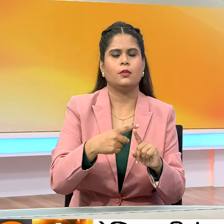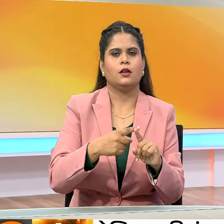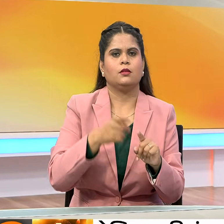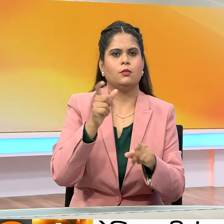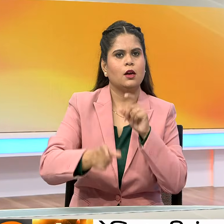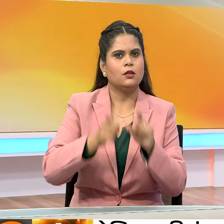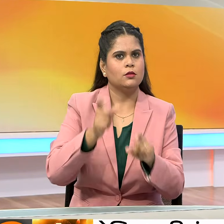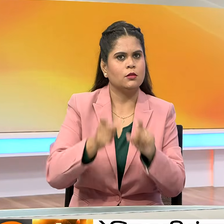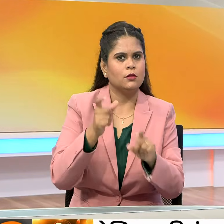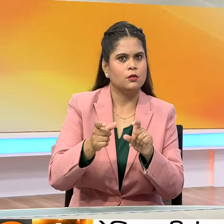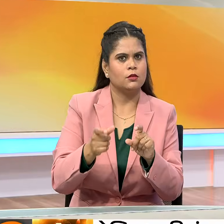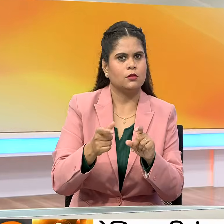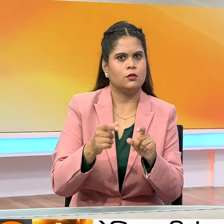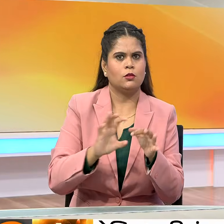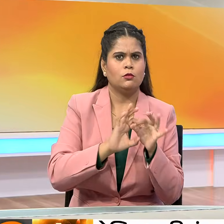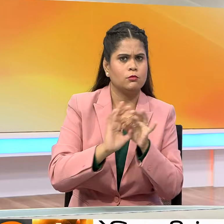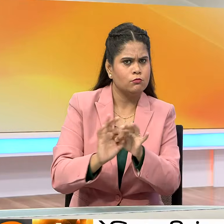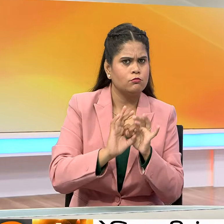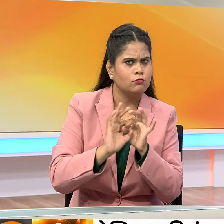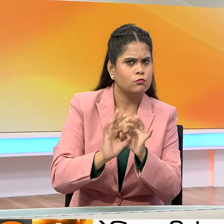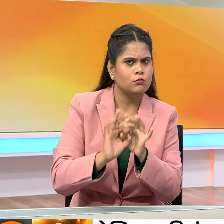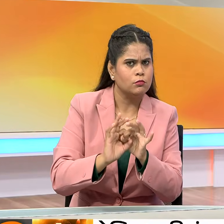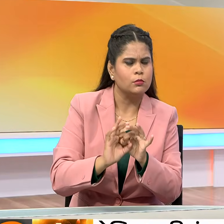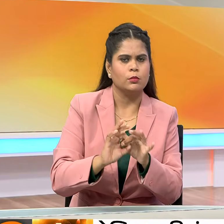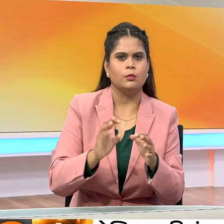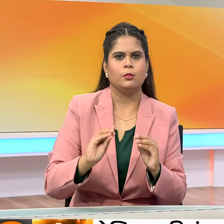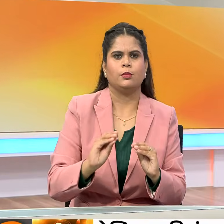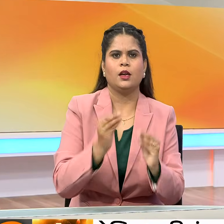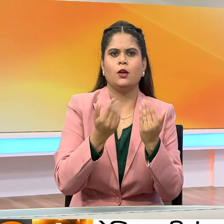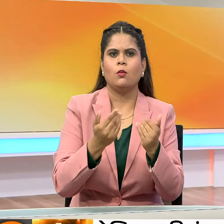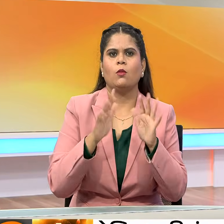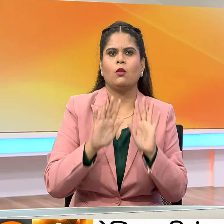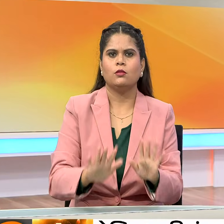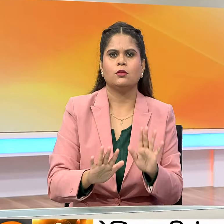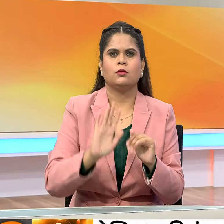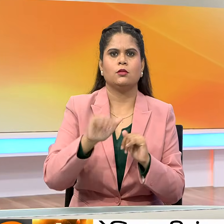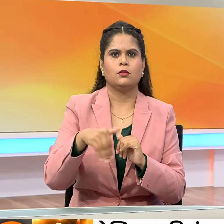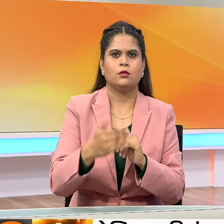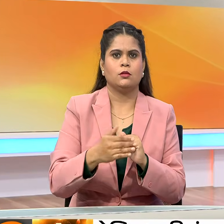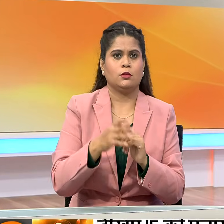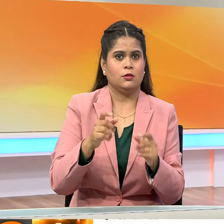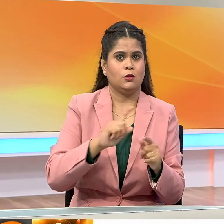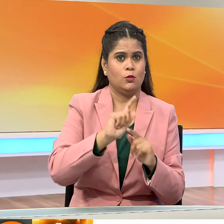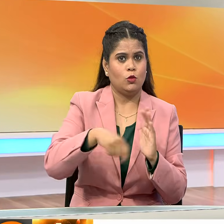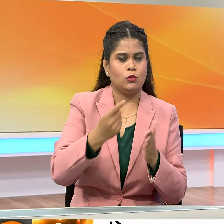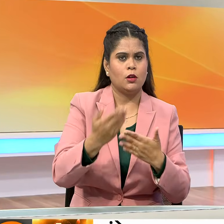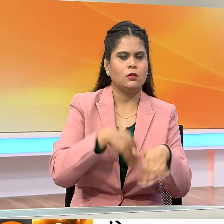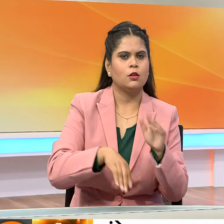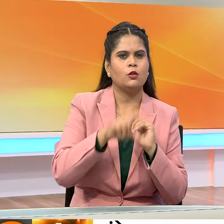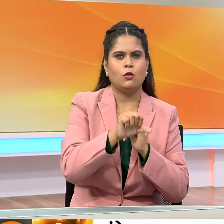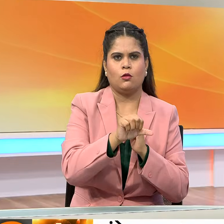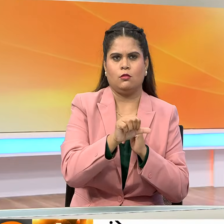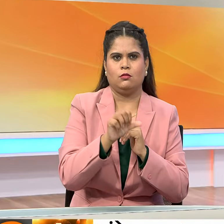मदद मिलेगी। इन 4 परियोजनाओं पर करीब 9,450 करोड़ रुपए खर्च